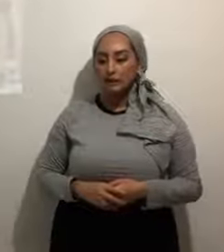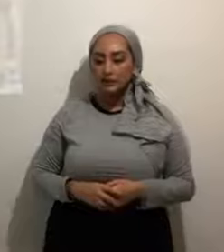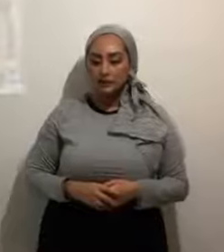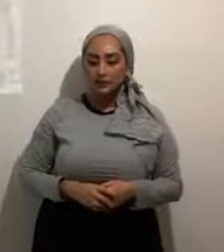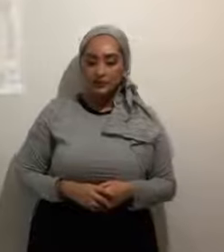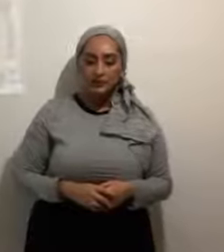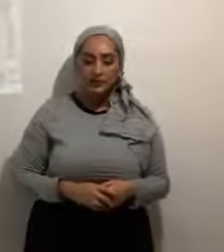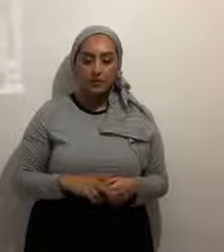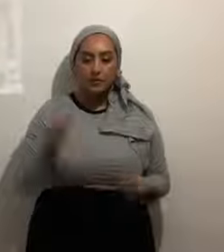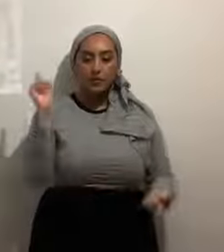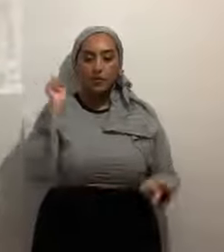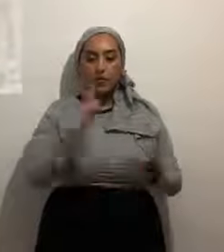al 56.